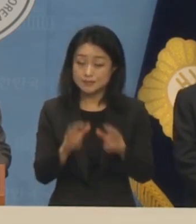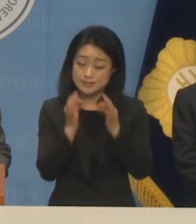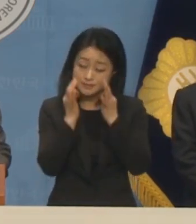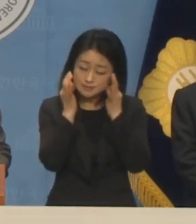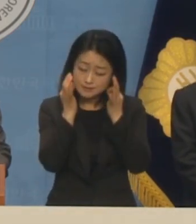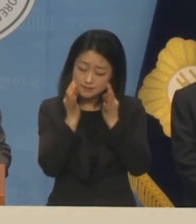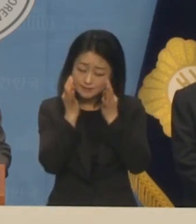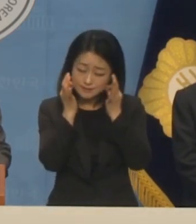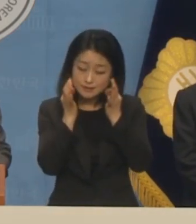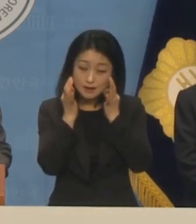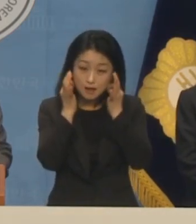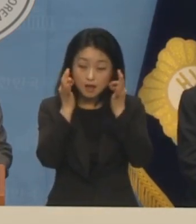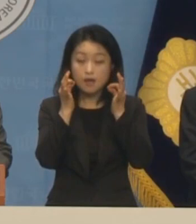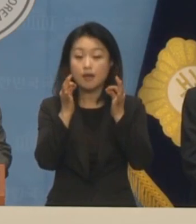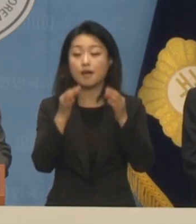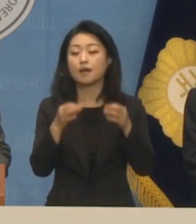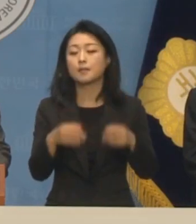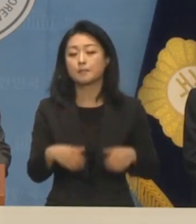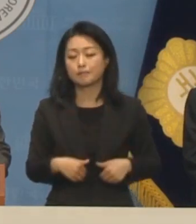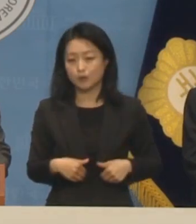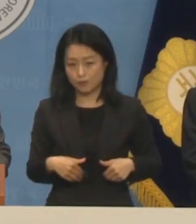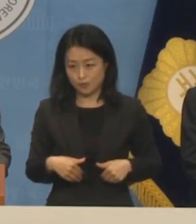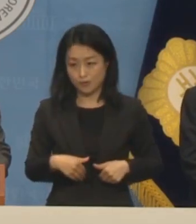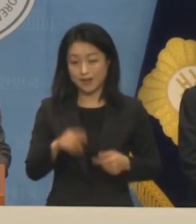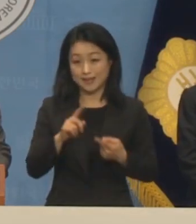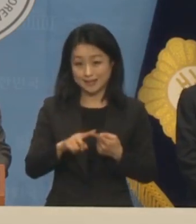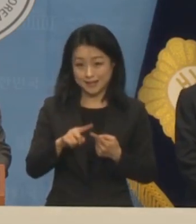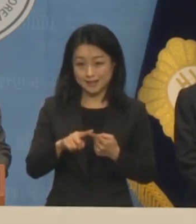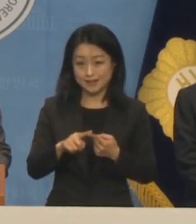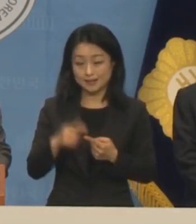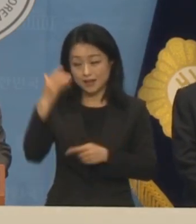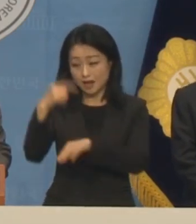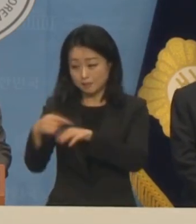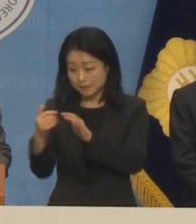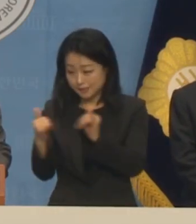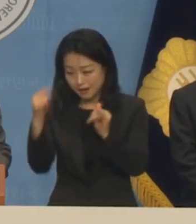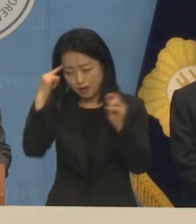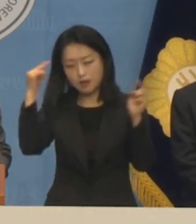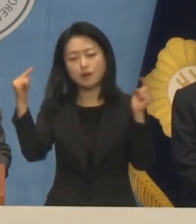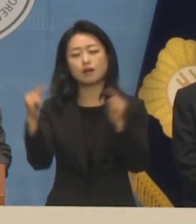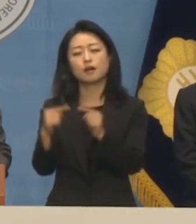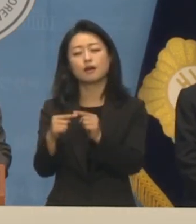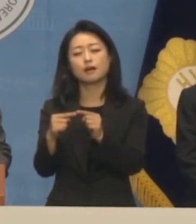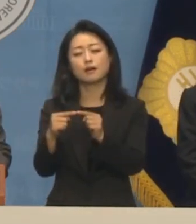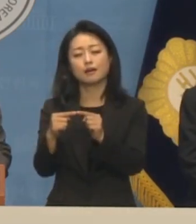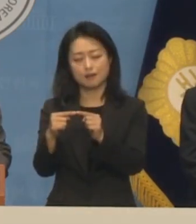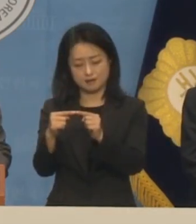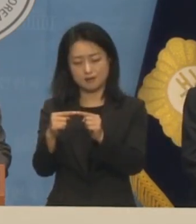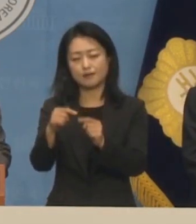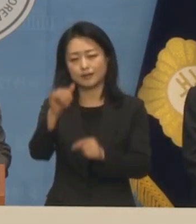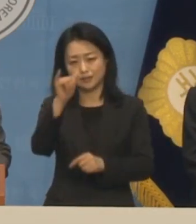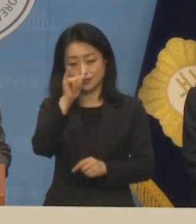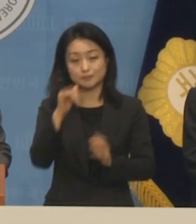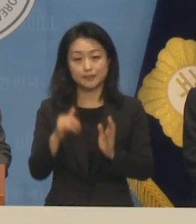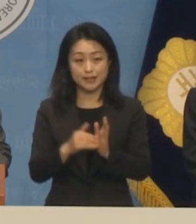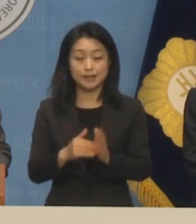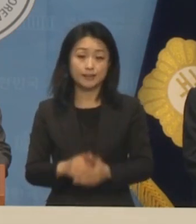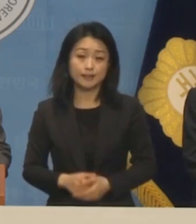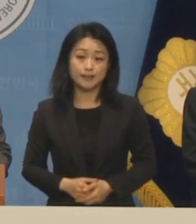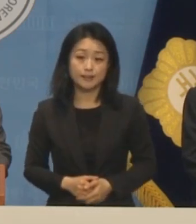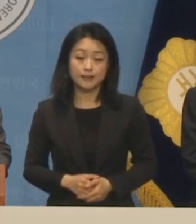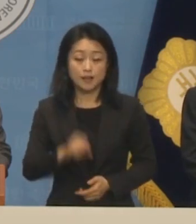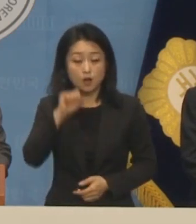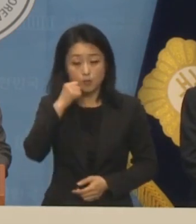노력을 기울여야 할지도 뼈저리게 느끼는 순간들의 연속이었습니다.